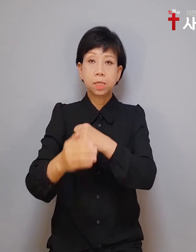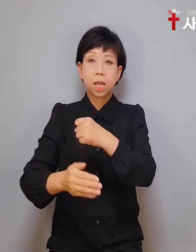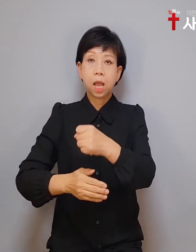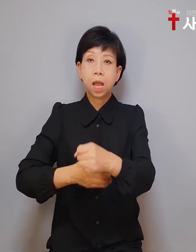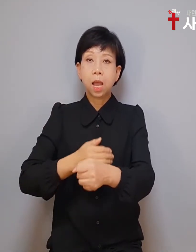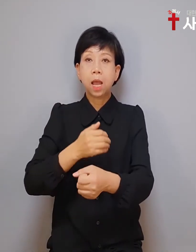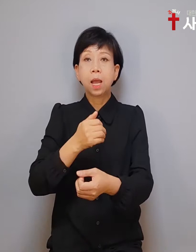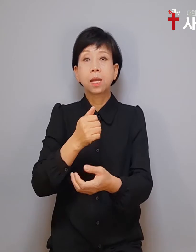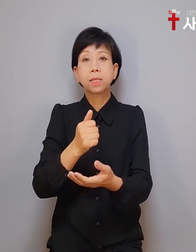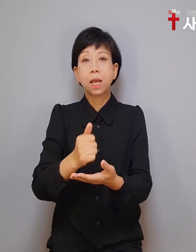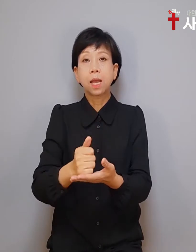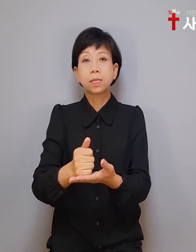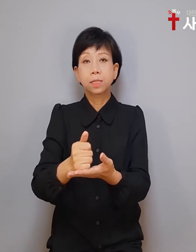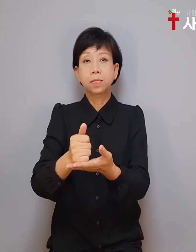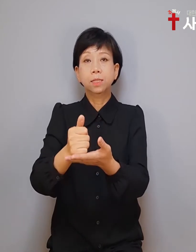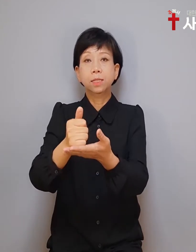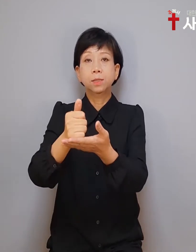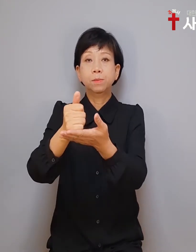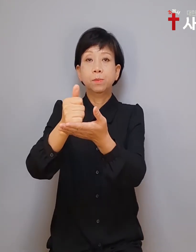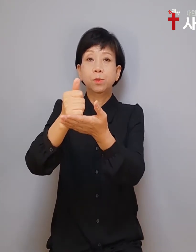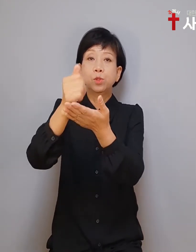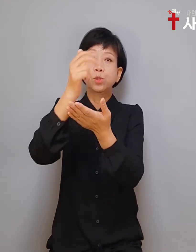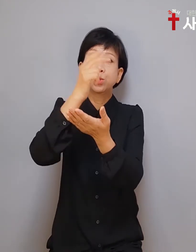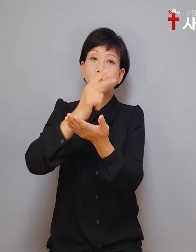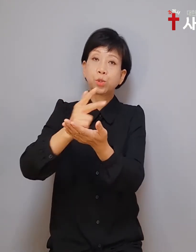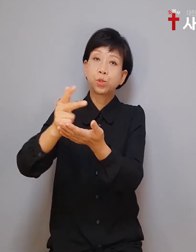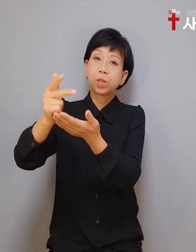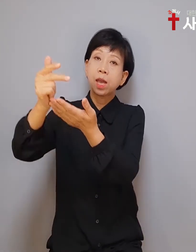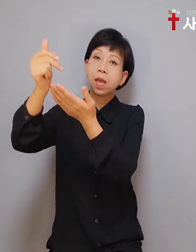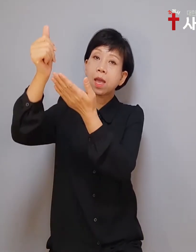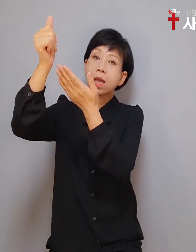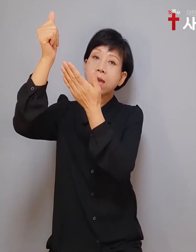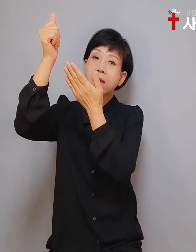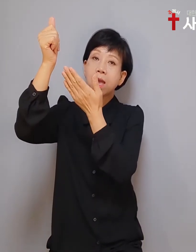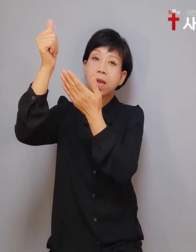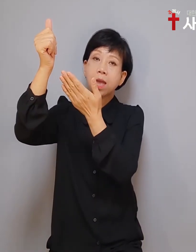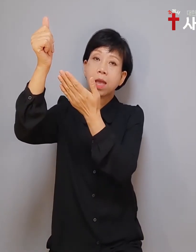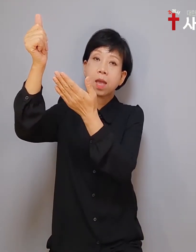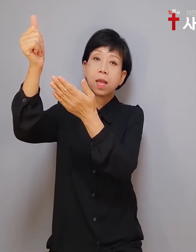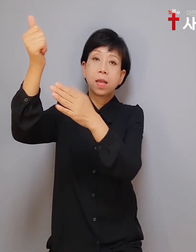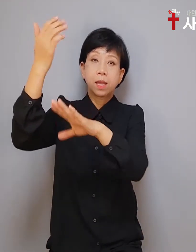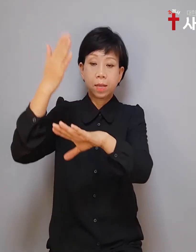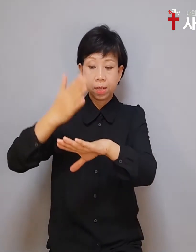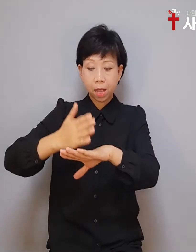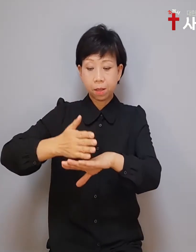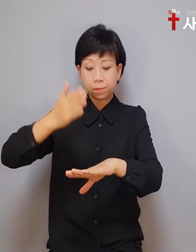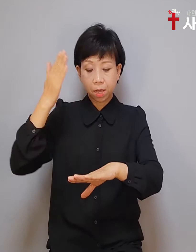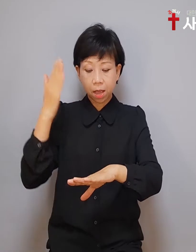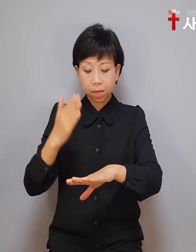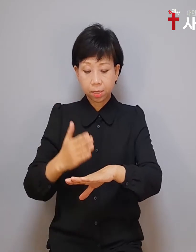거룩하신 하나님, 주께 감사드리세. 주께